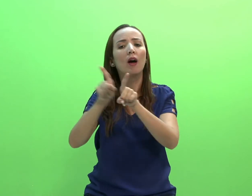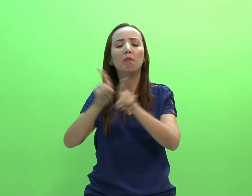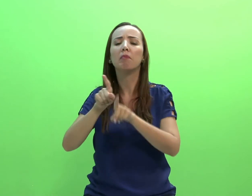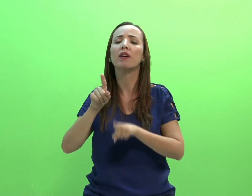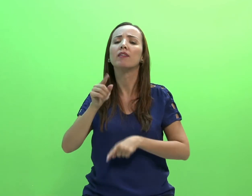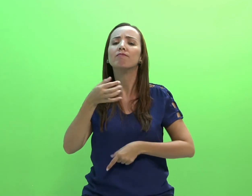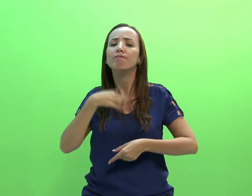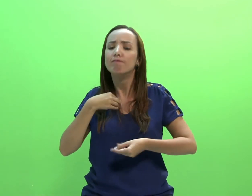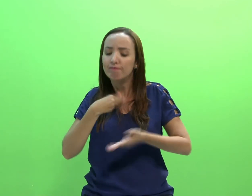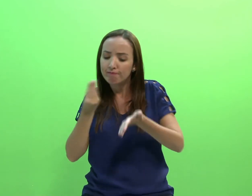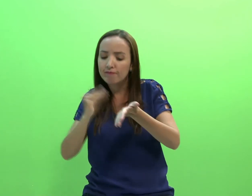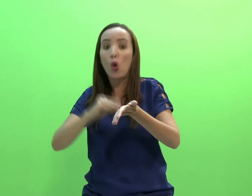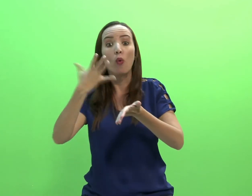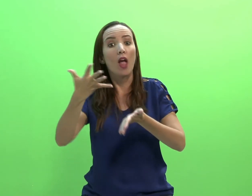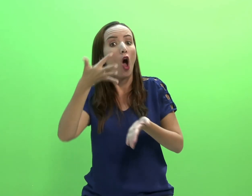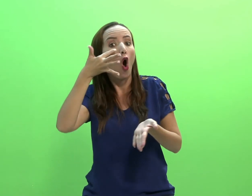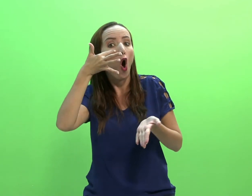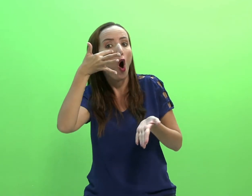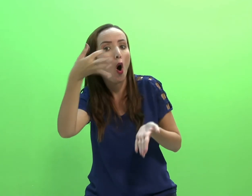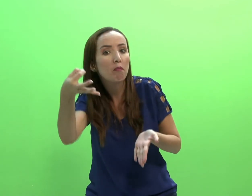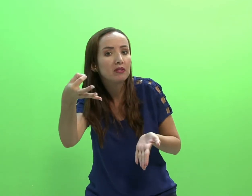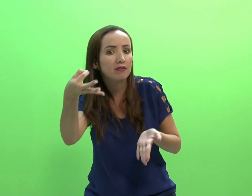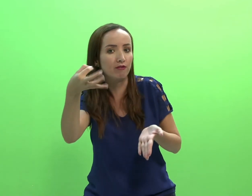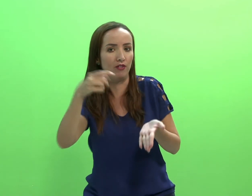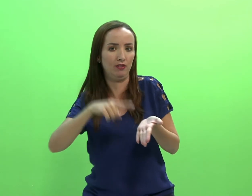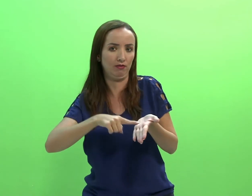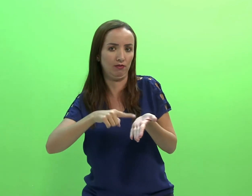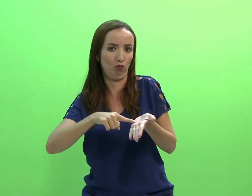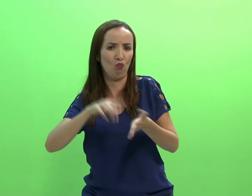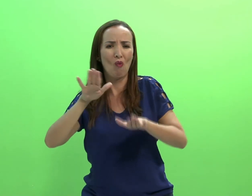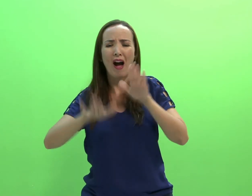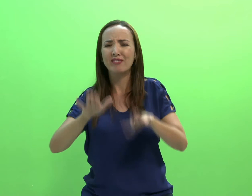esclarecer ou colocar uma observação.